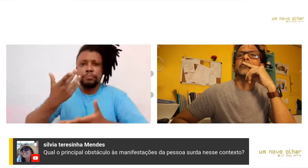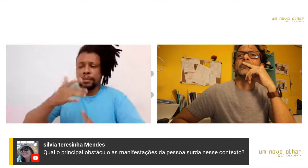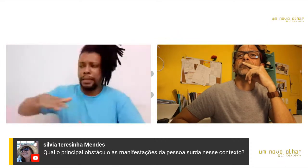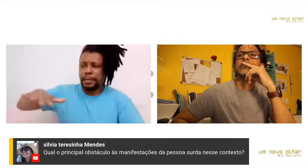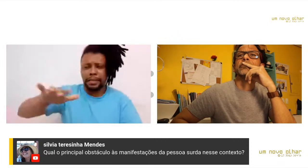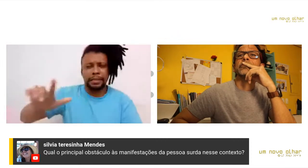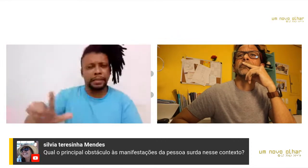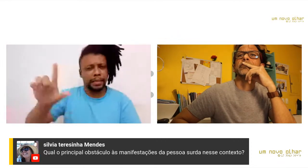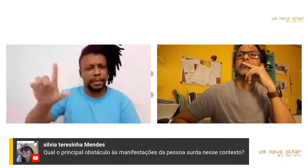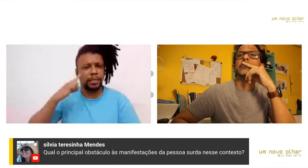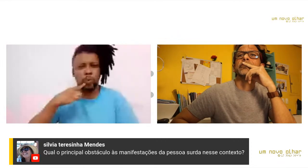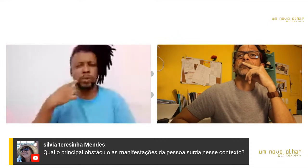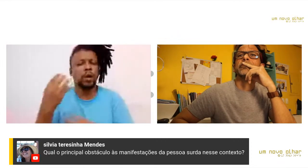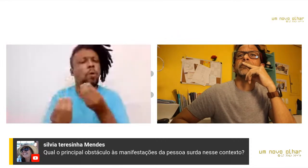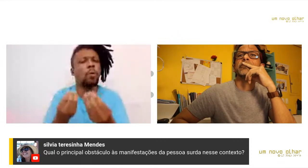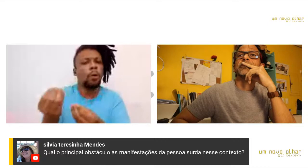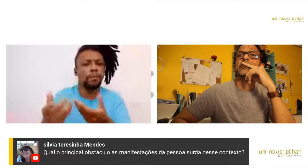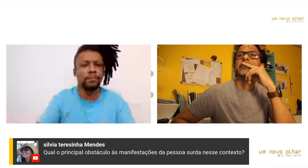aí